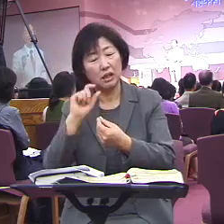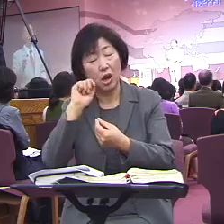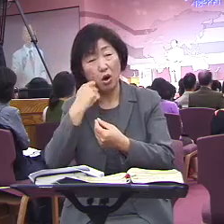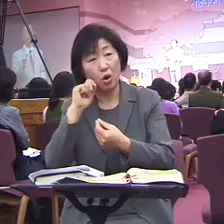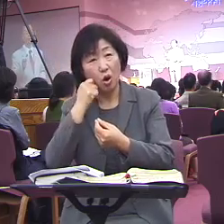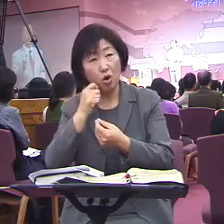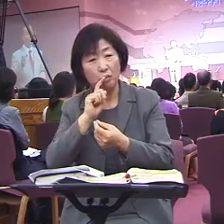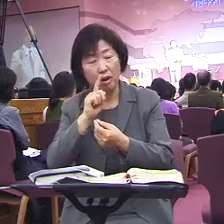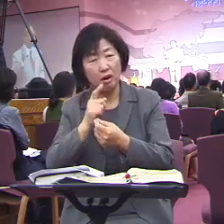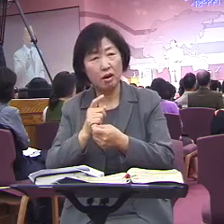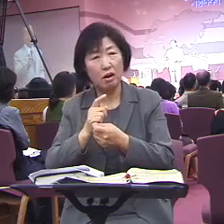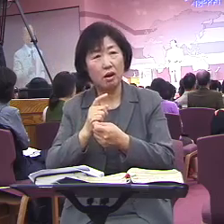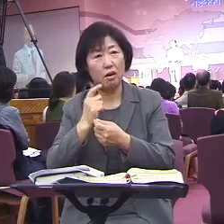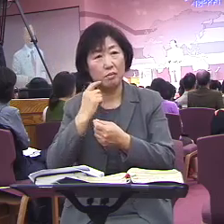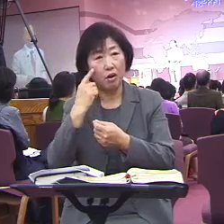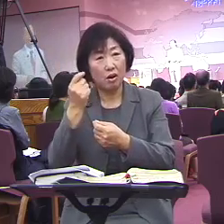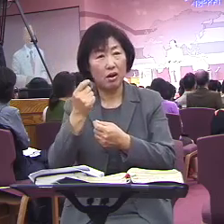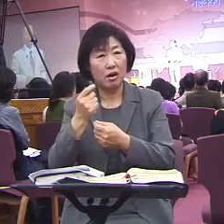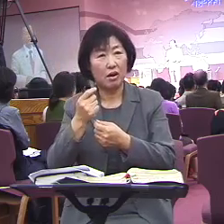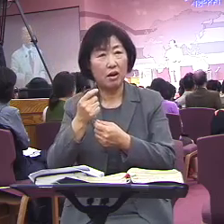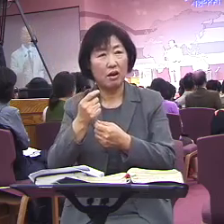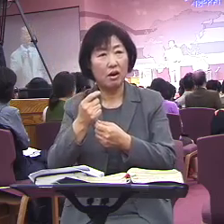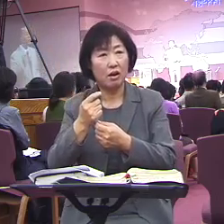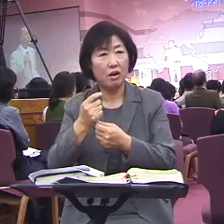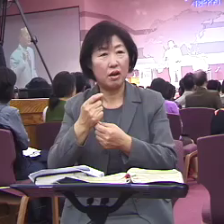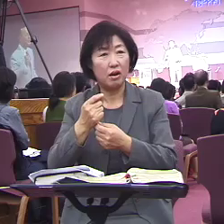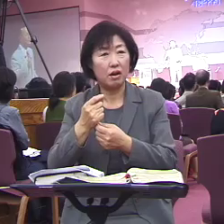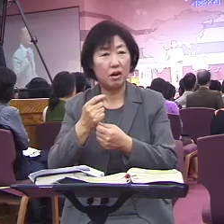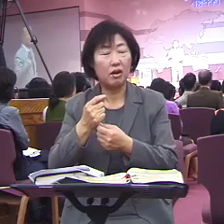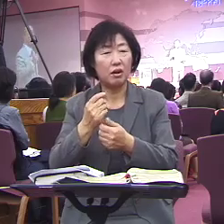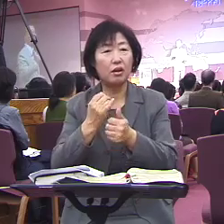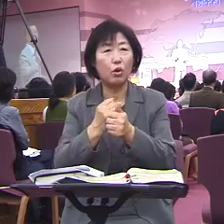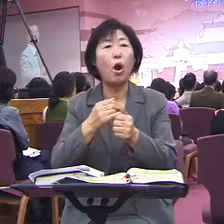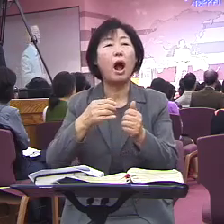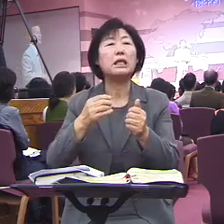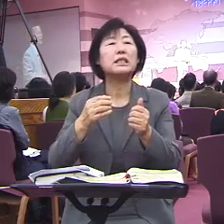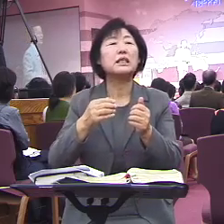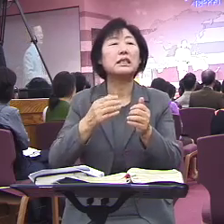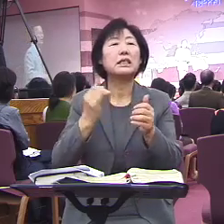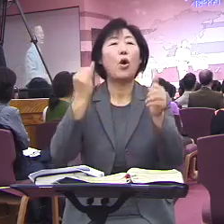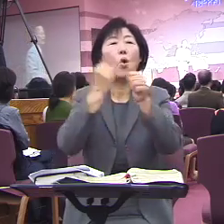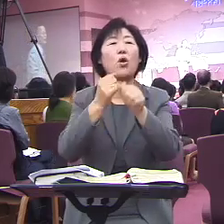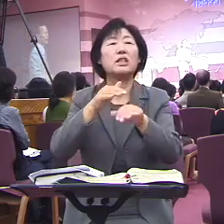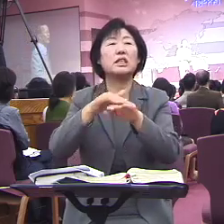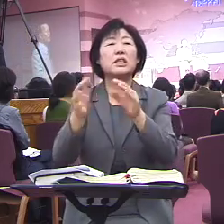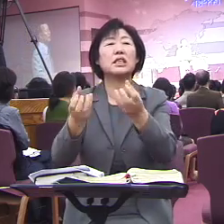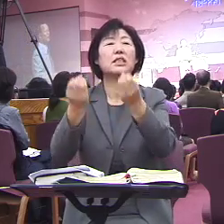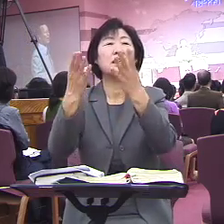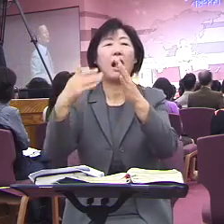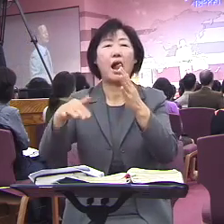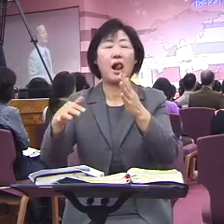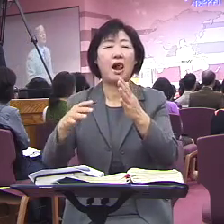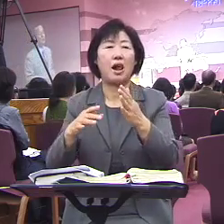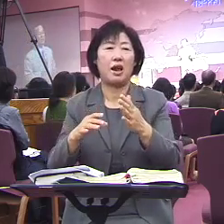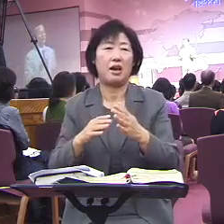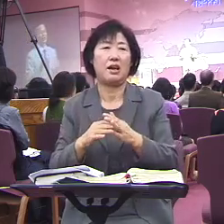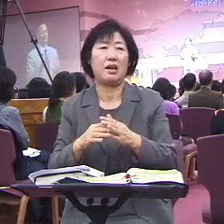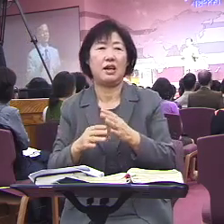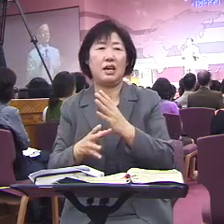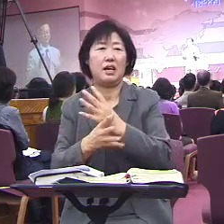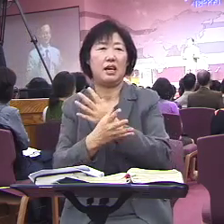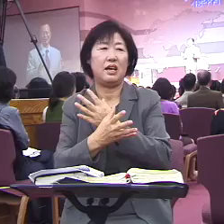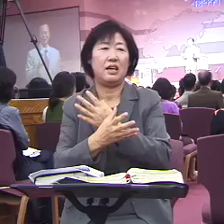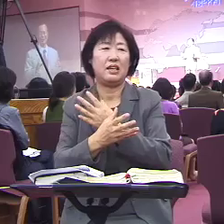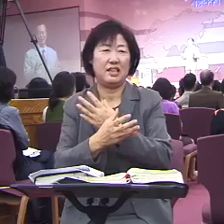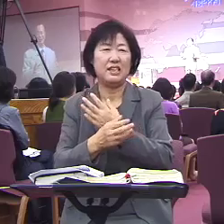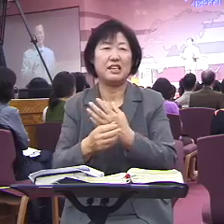어려운 말을 해주신 목사님은 진짜 사랑한다. 우리를 진짜 사랑했기 때문에 이런 말씀을 해주실 수 있었다는